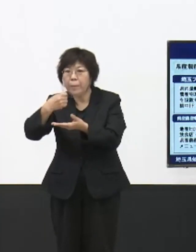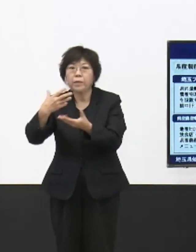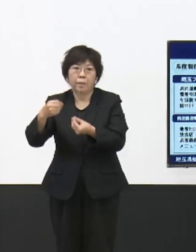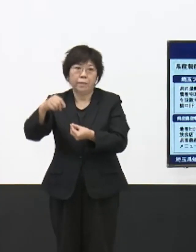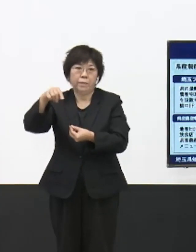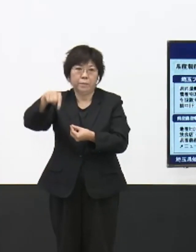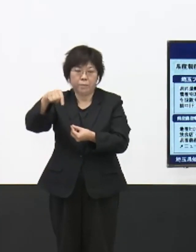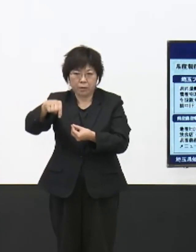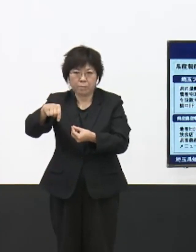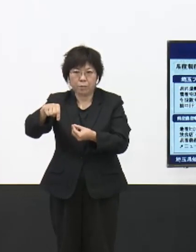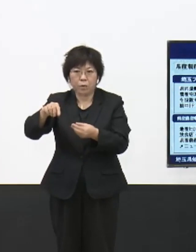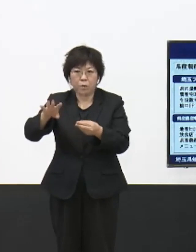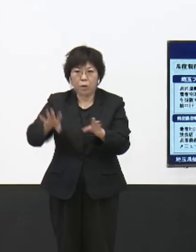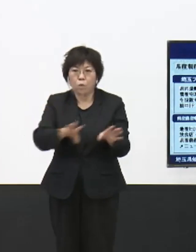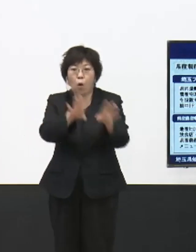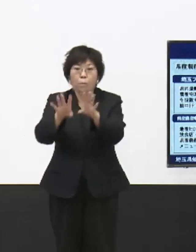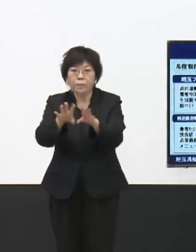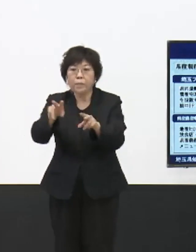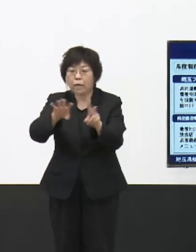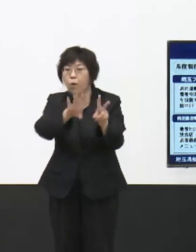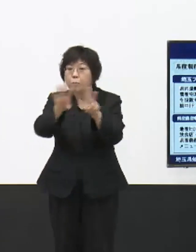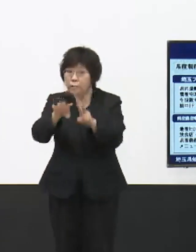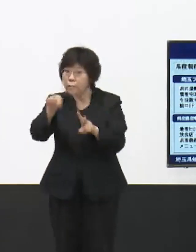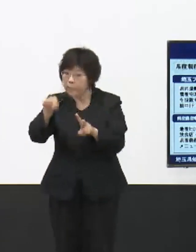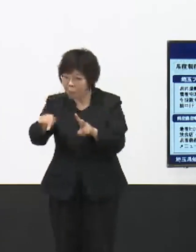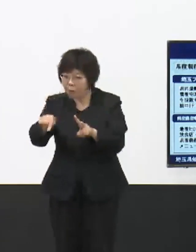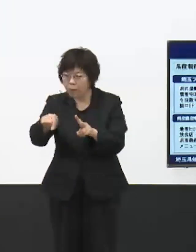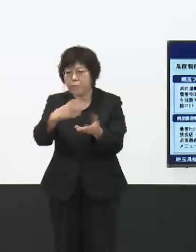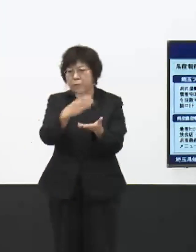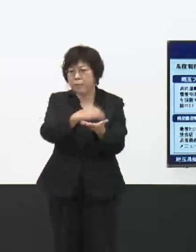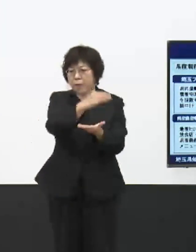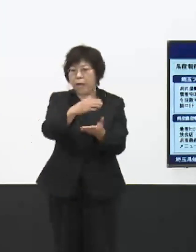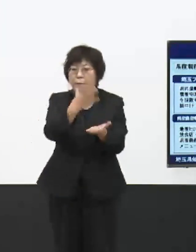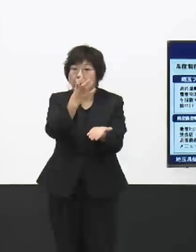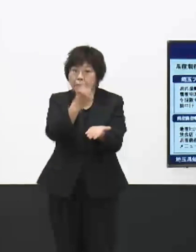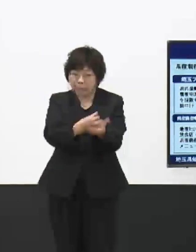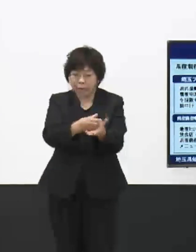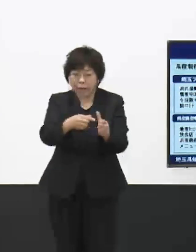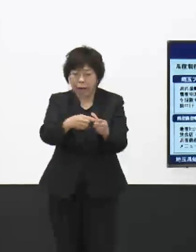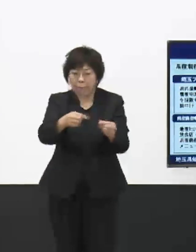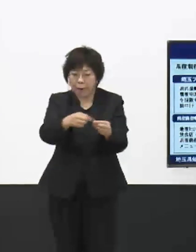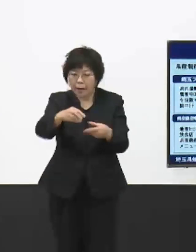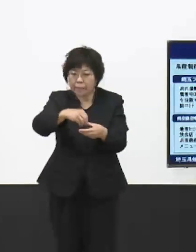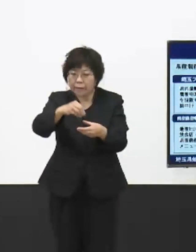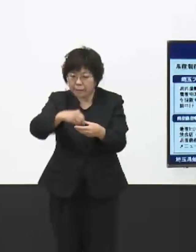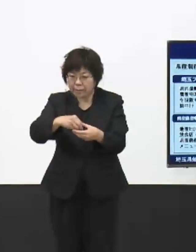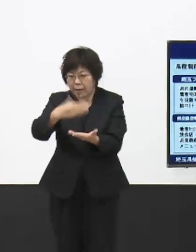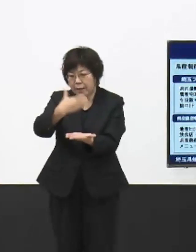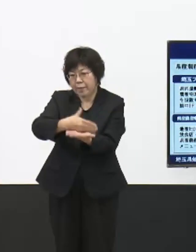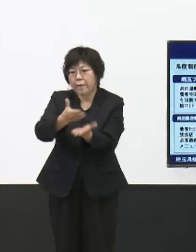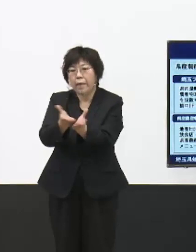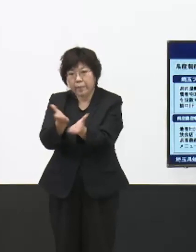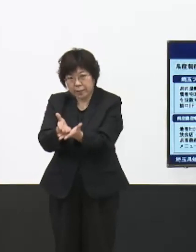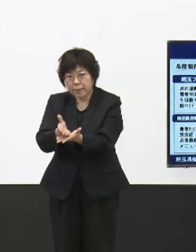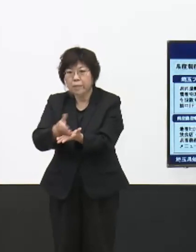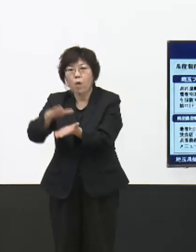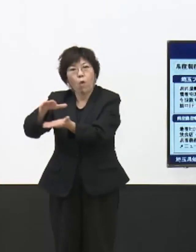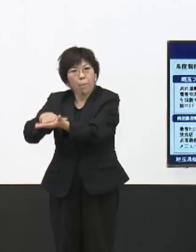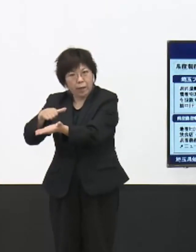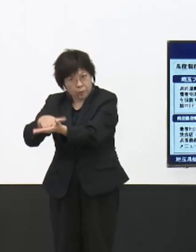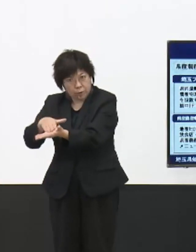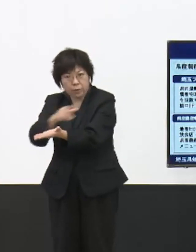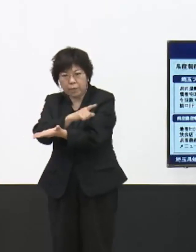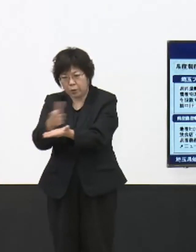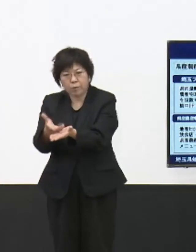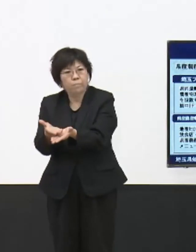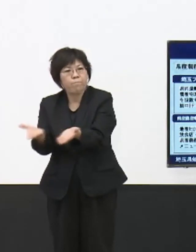アにおきましても、狭山茶を使ったスイーツやパン、お弁当などが販売をされることになります。埼玉